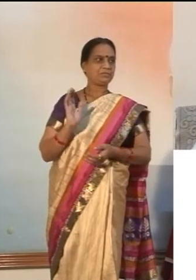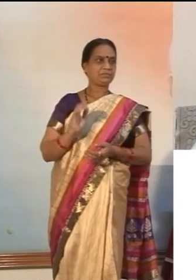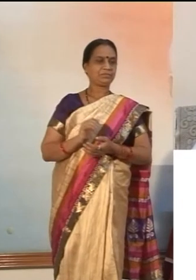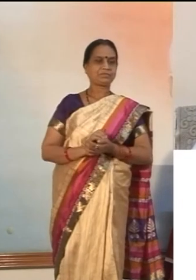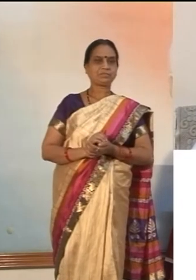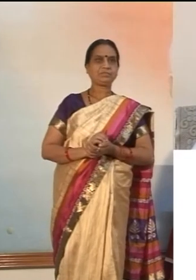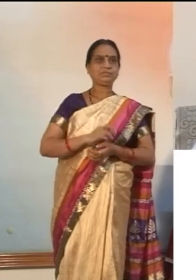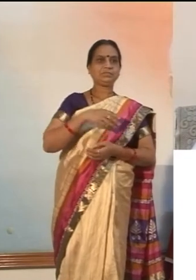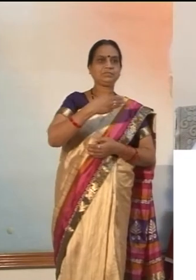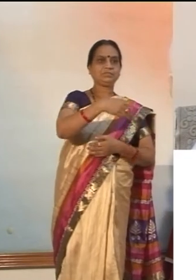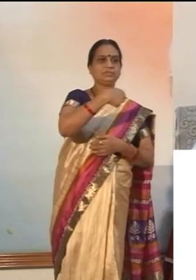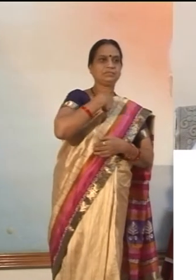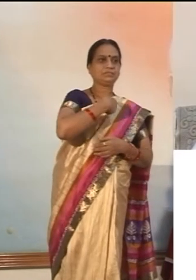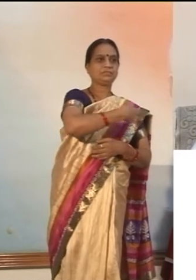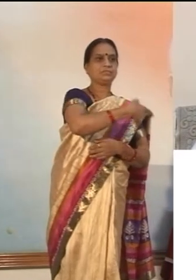जिन्हें हम